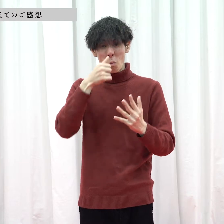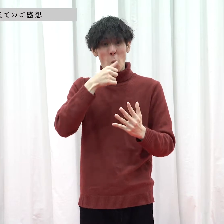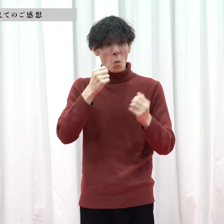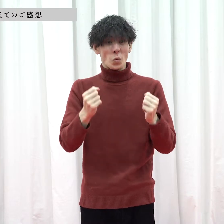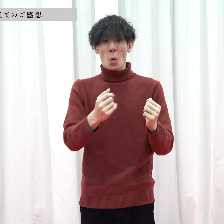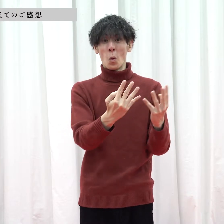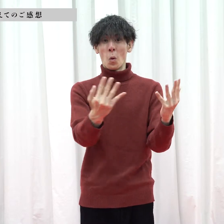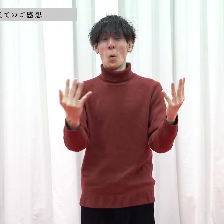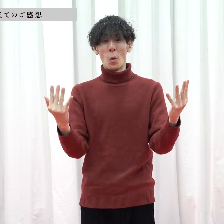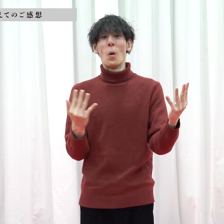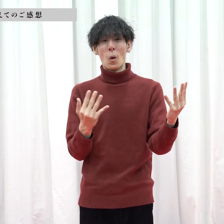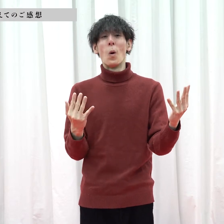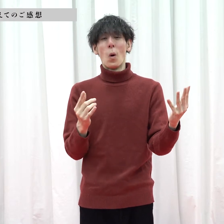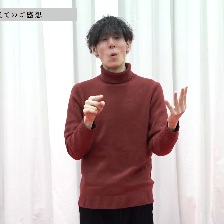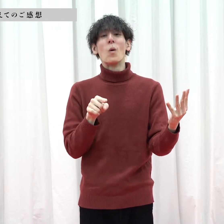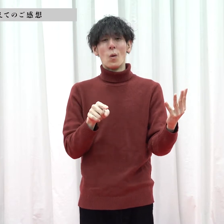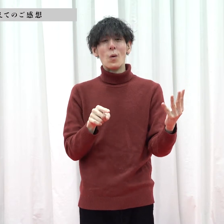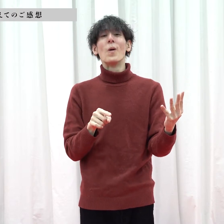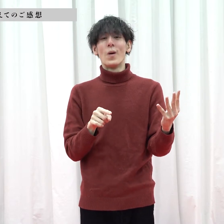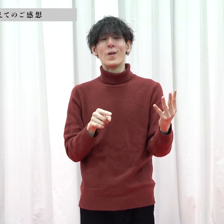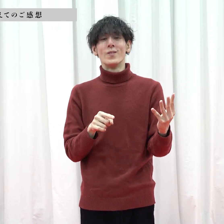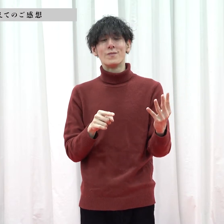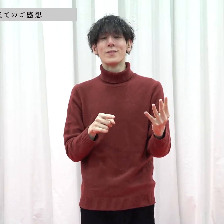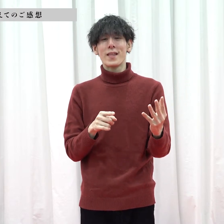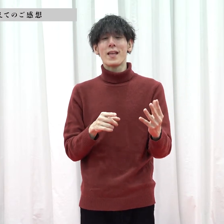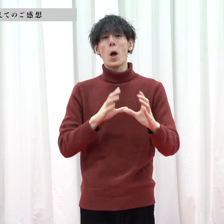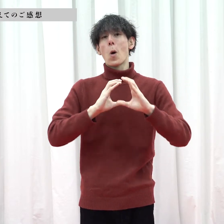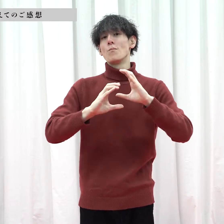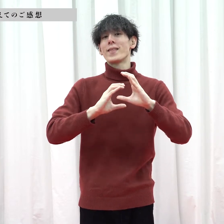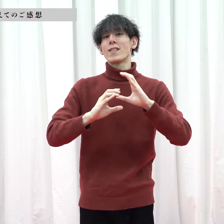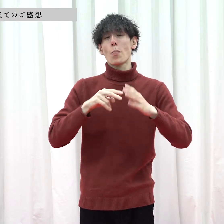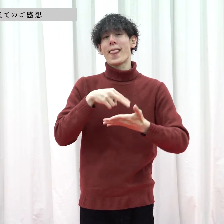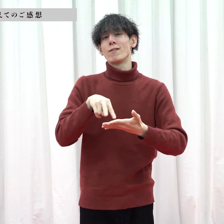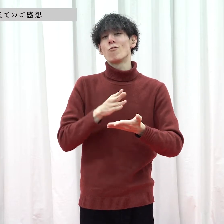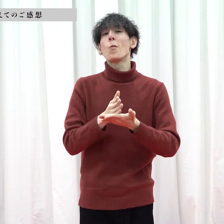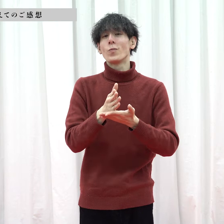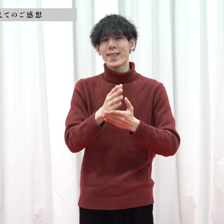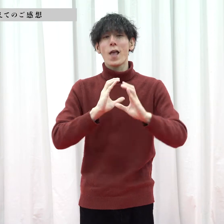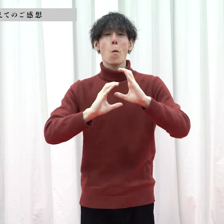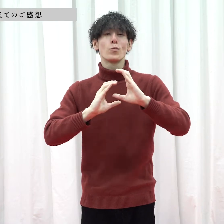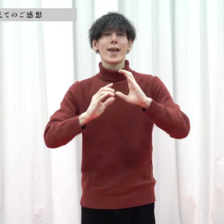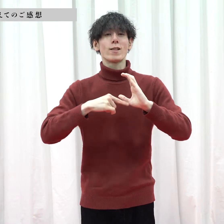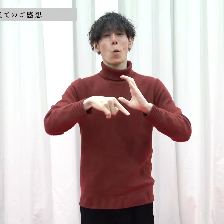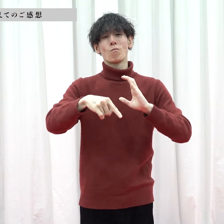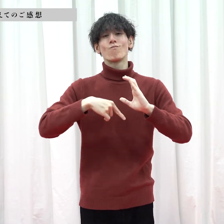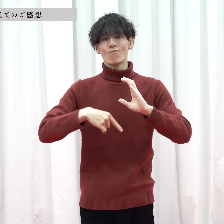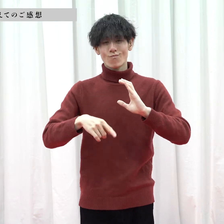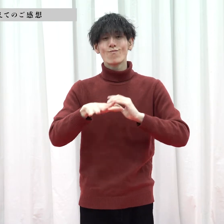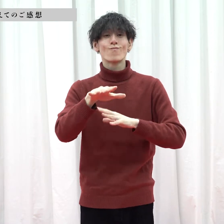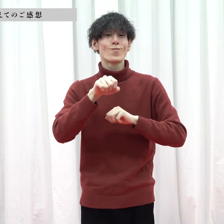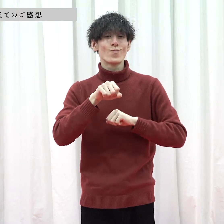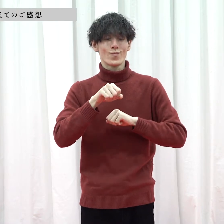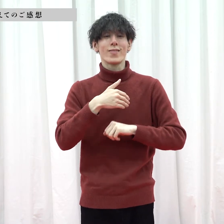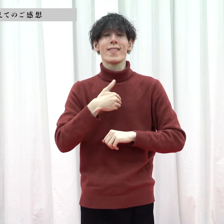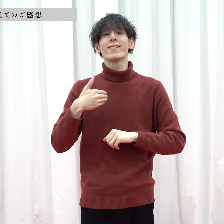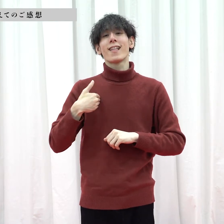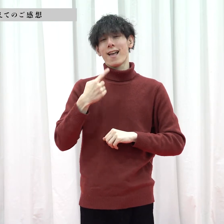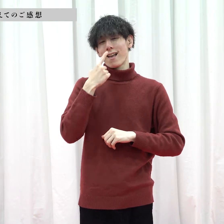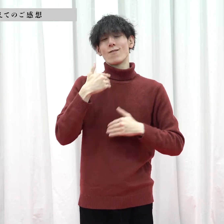もたくさん集まってくださって、 コミュニケーションダンスというのを通して皆様とコミュニケー